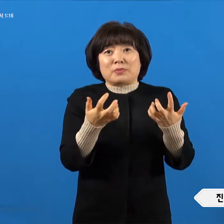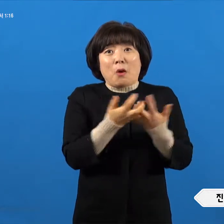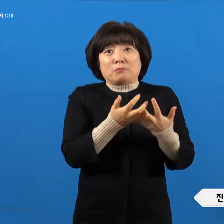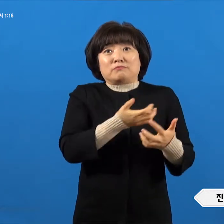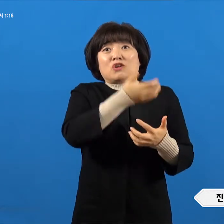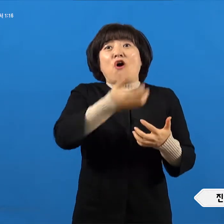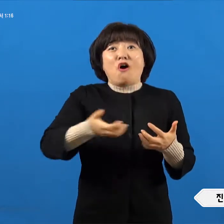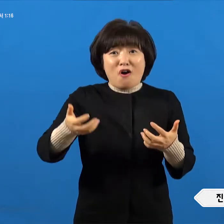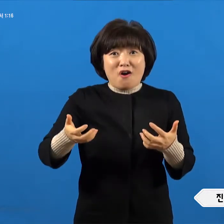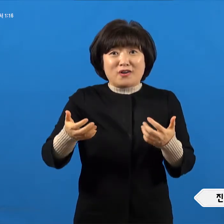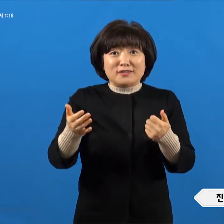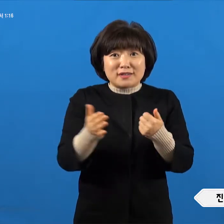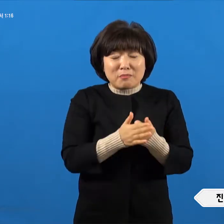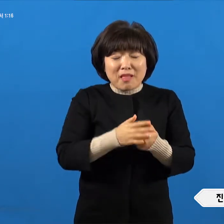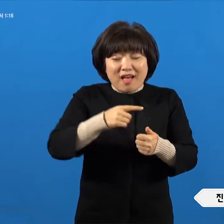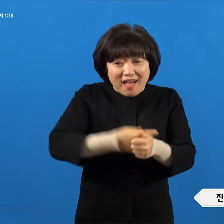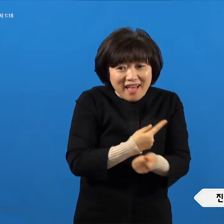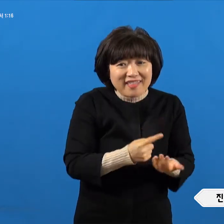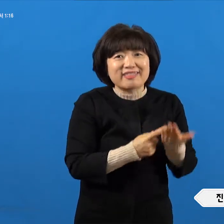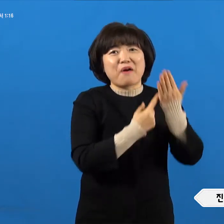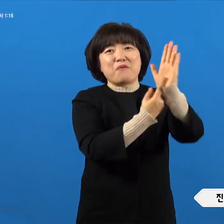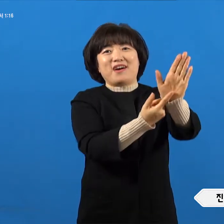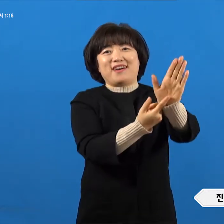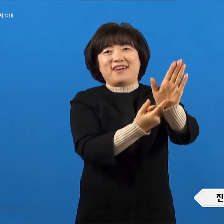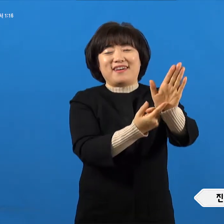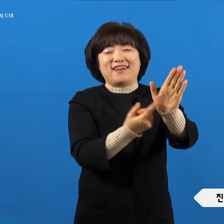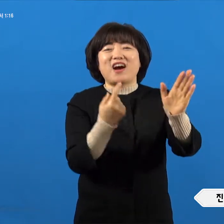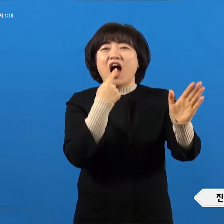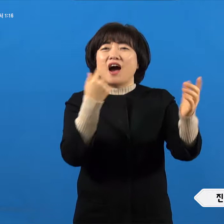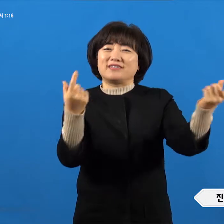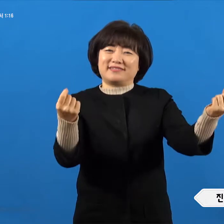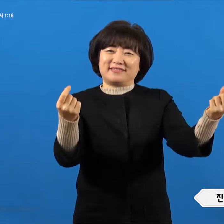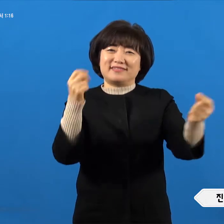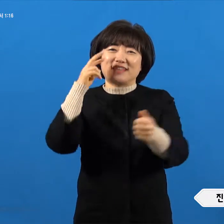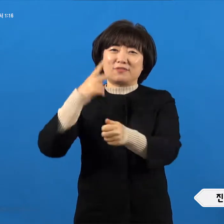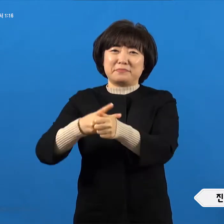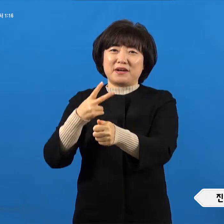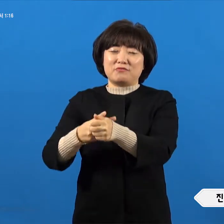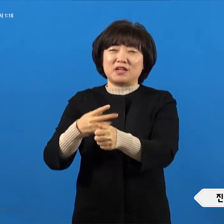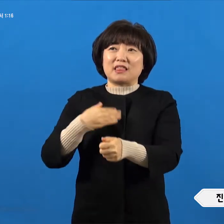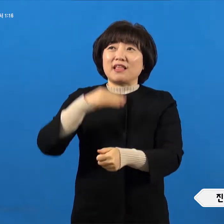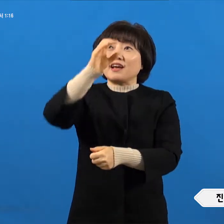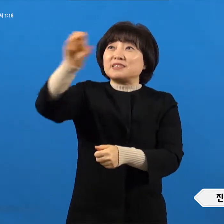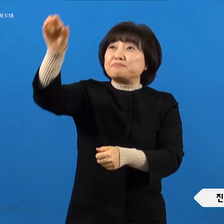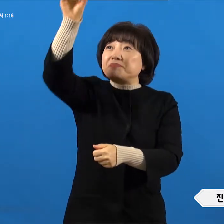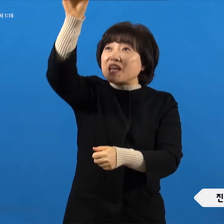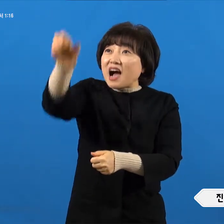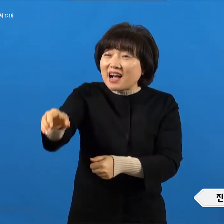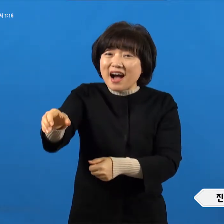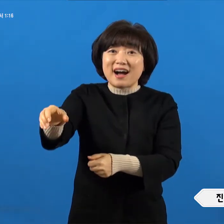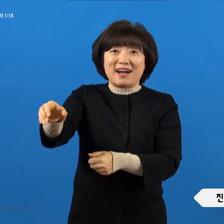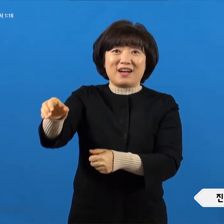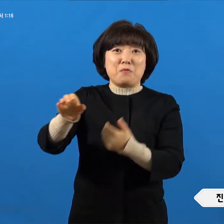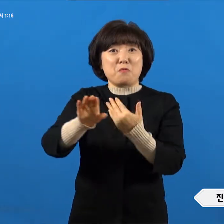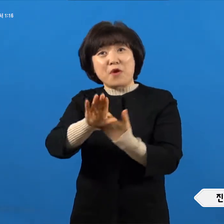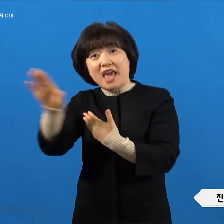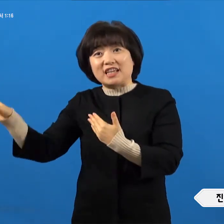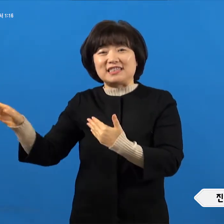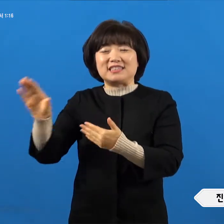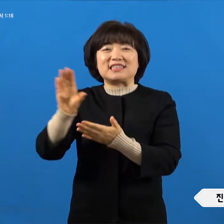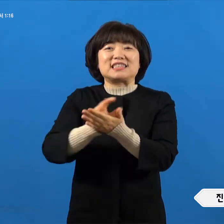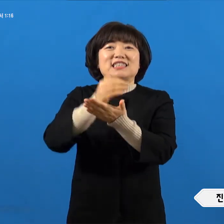없는 마음으로 튀어나오는 것. 오늘 사도 바울은 이야기합니다. 내가 십자가 외에는 그리스도의 복음을